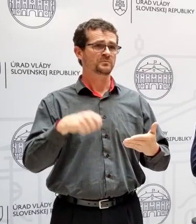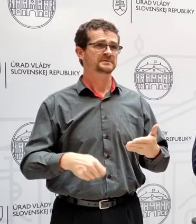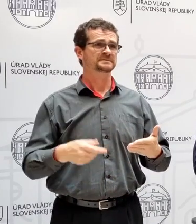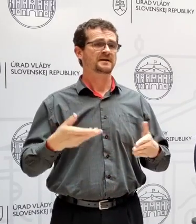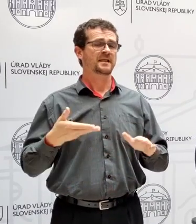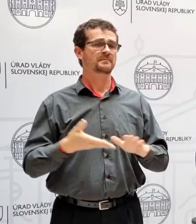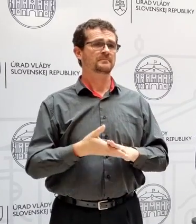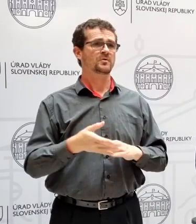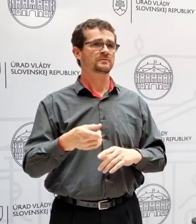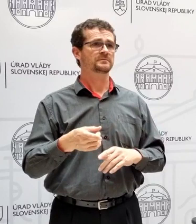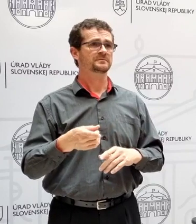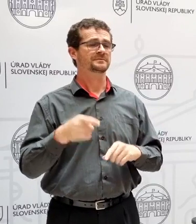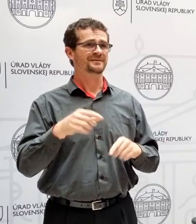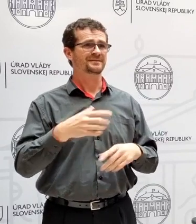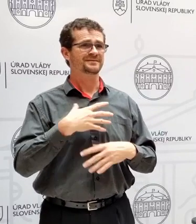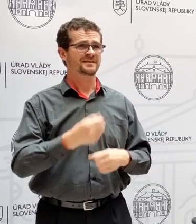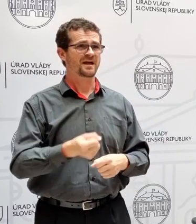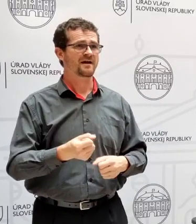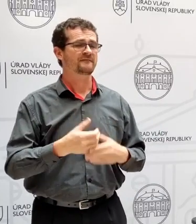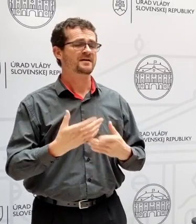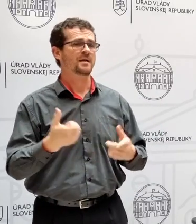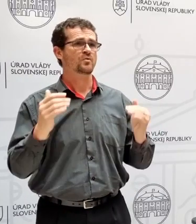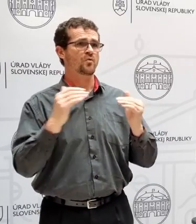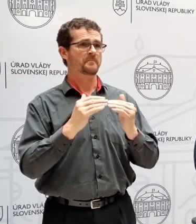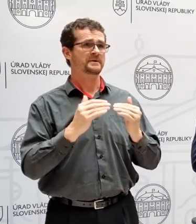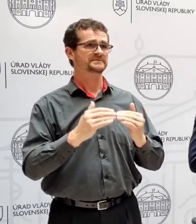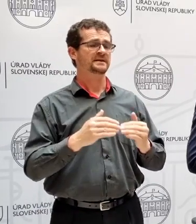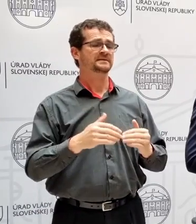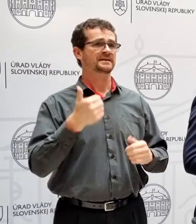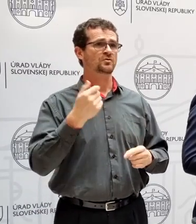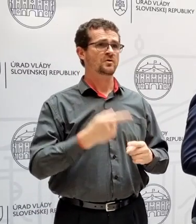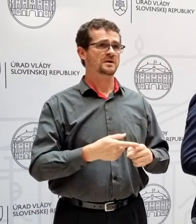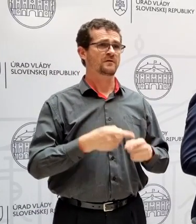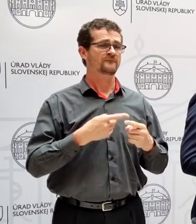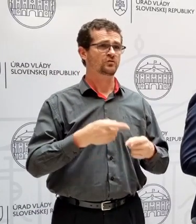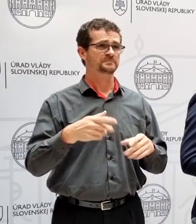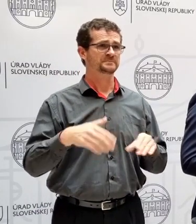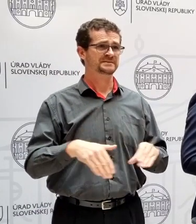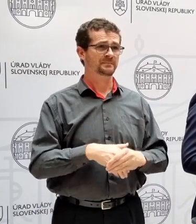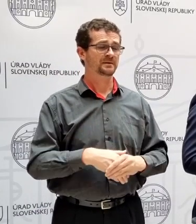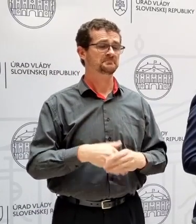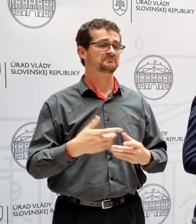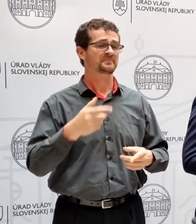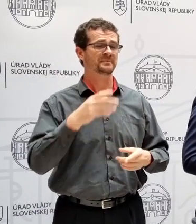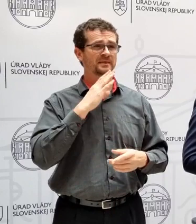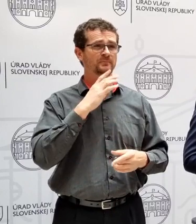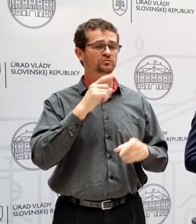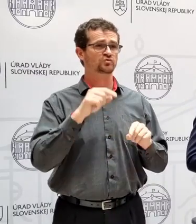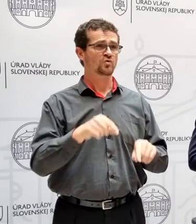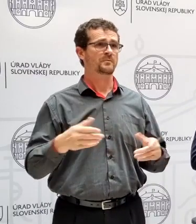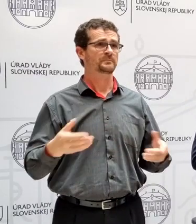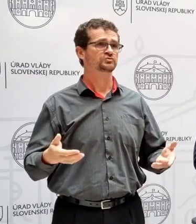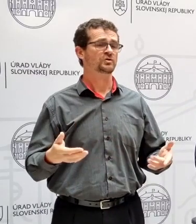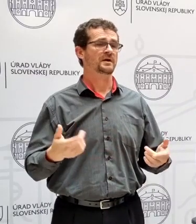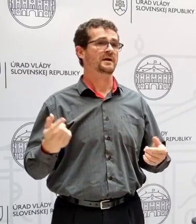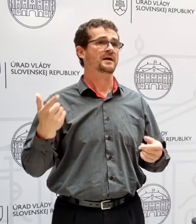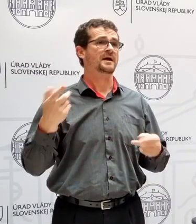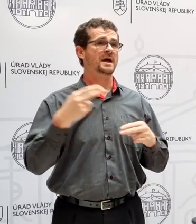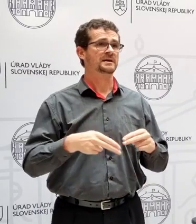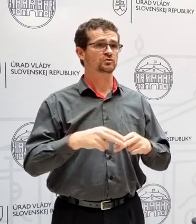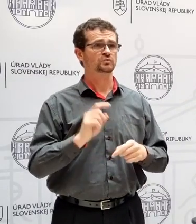pod tento návrh alebo túto kompenzáciu jednorázovú voči týmto zamestnancom. Čiže nemôže to byť o tom, že prídem